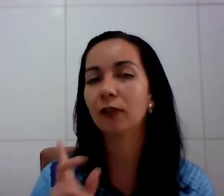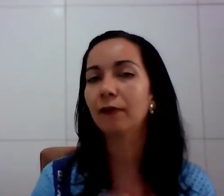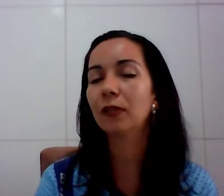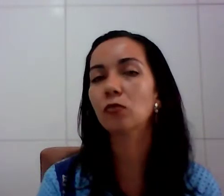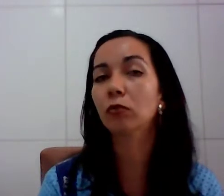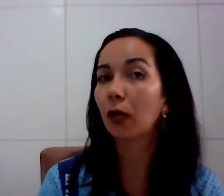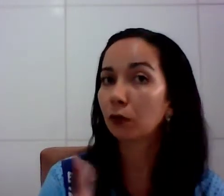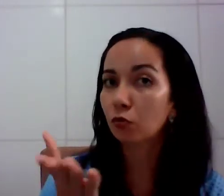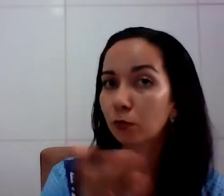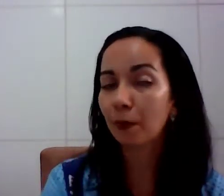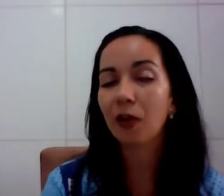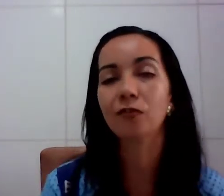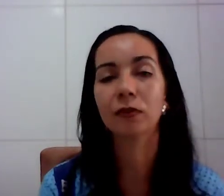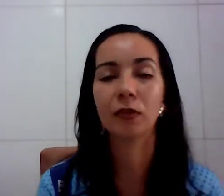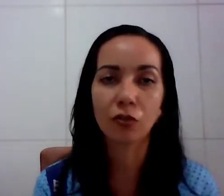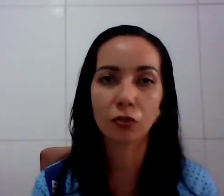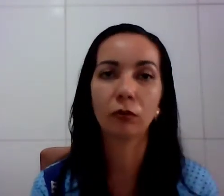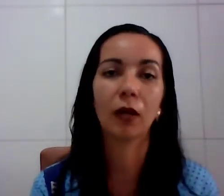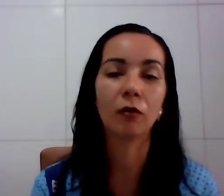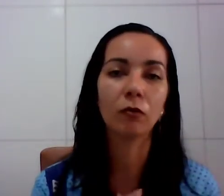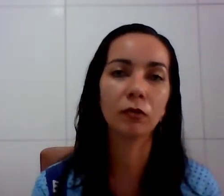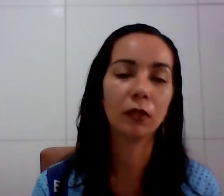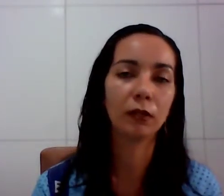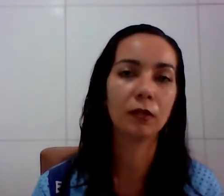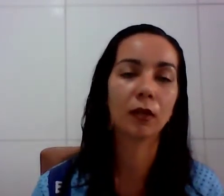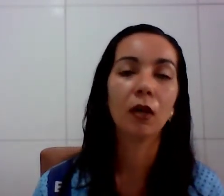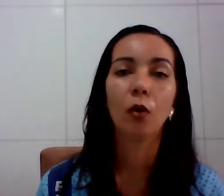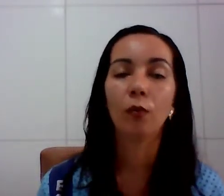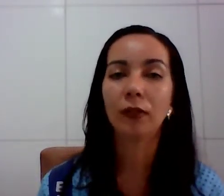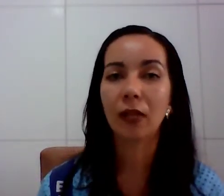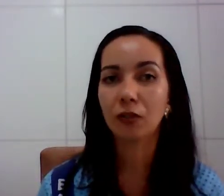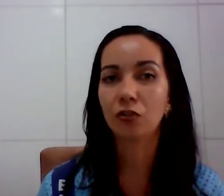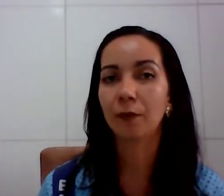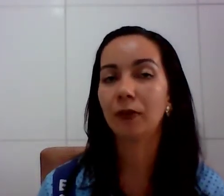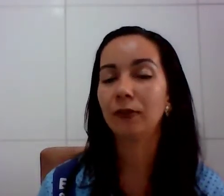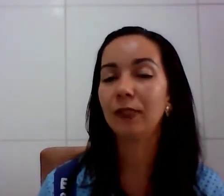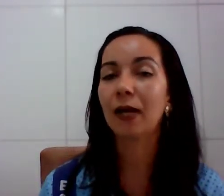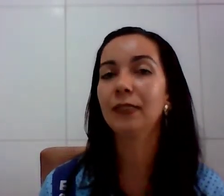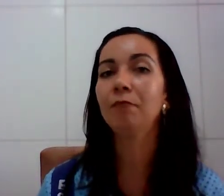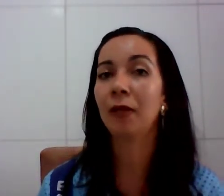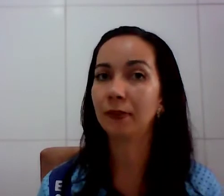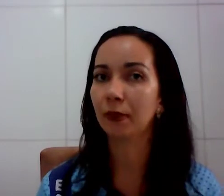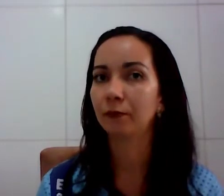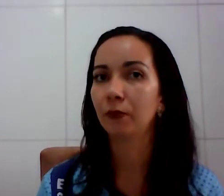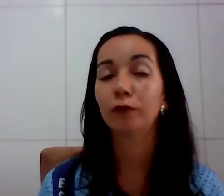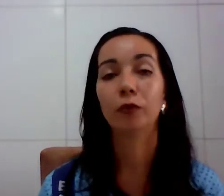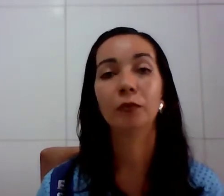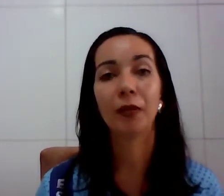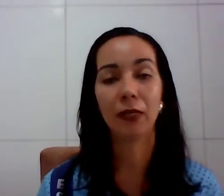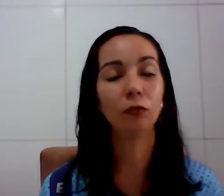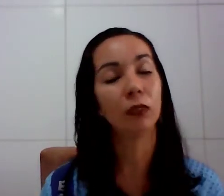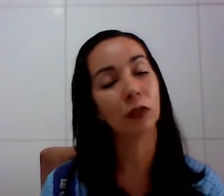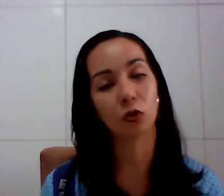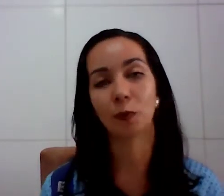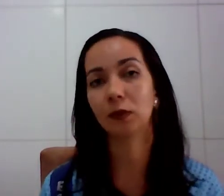deve ter escutado, os pais de vocês já escutaram com certeza, uma idade chamada de Idade Média. Foi um período que nós